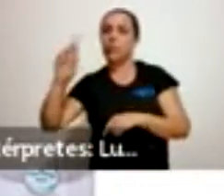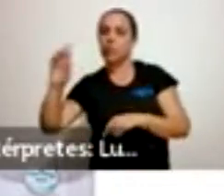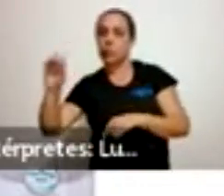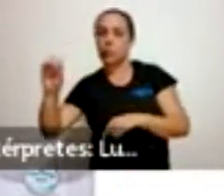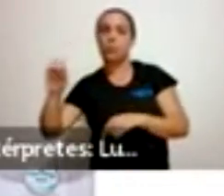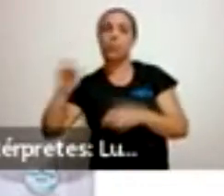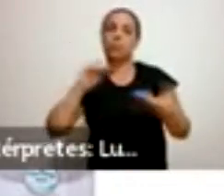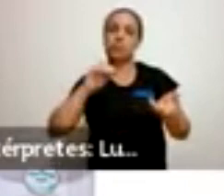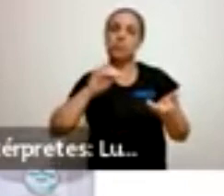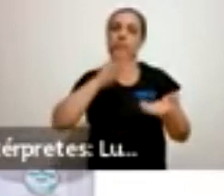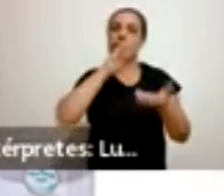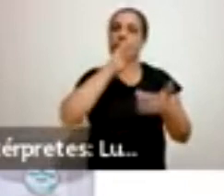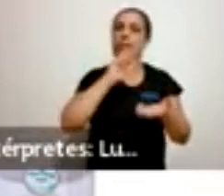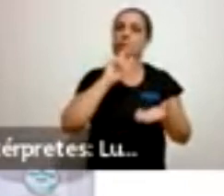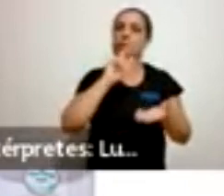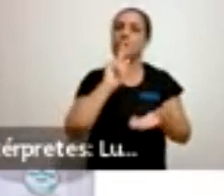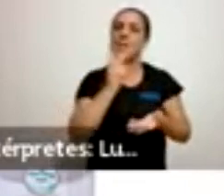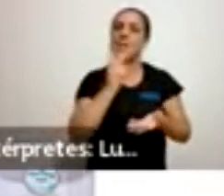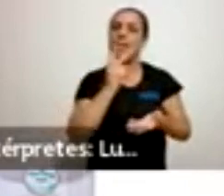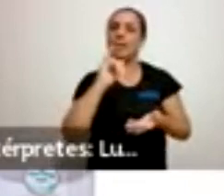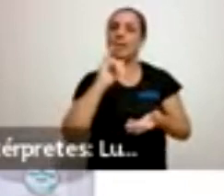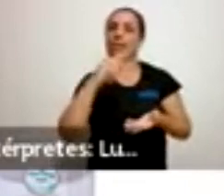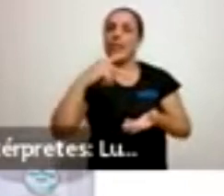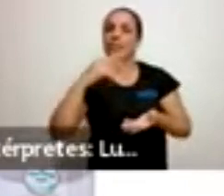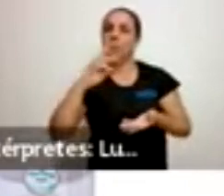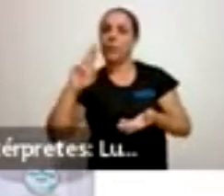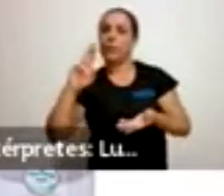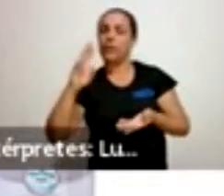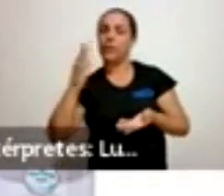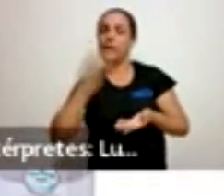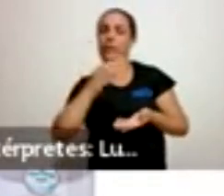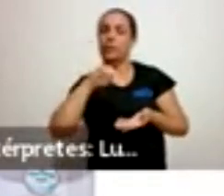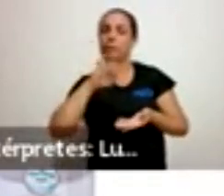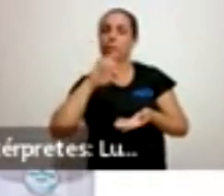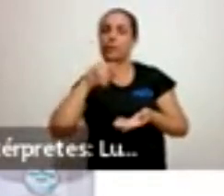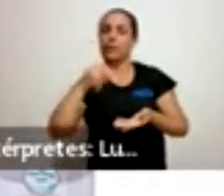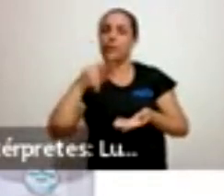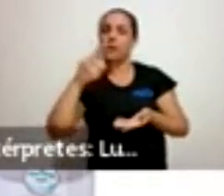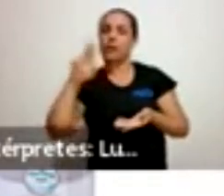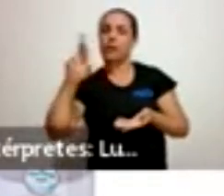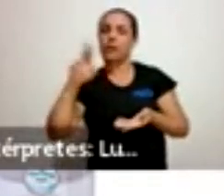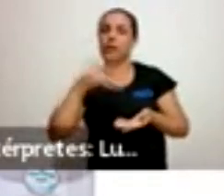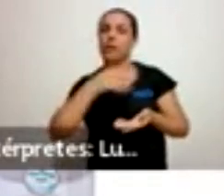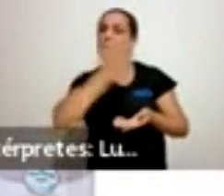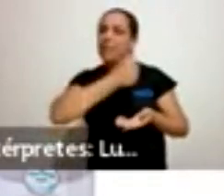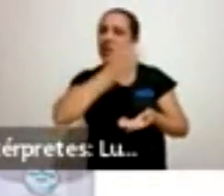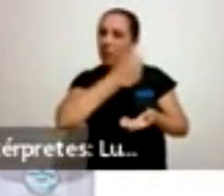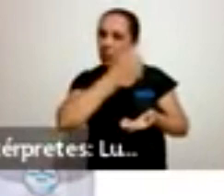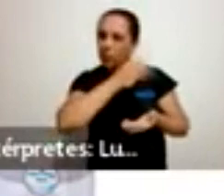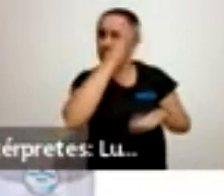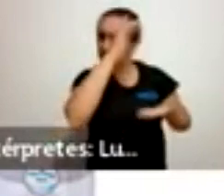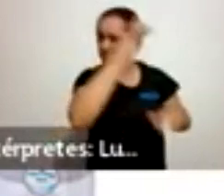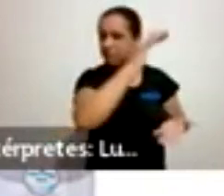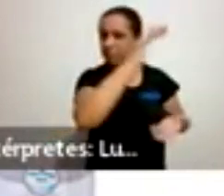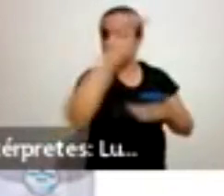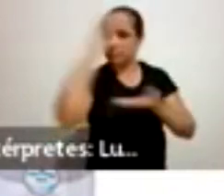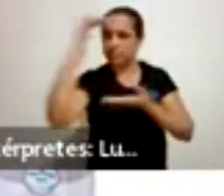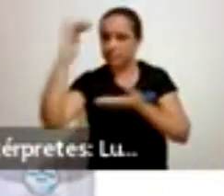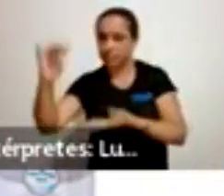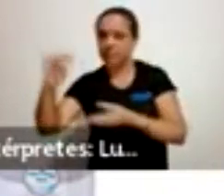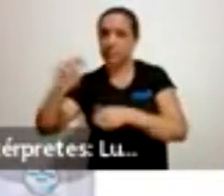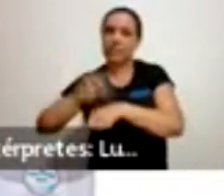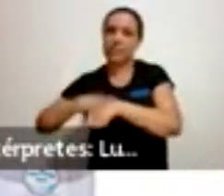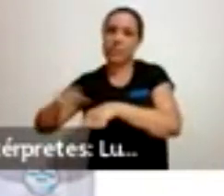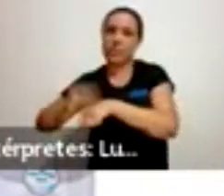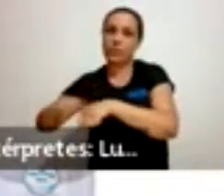com 7 estágios de filtragem, completo com silocimol, por gravidade. Quem já usa o filtro de barro, que é por gravidade,